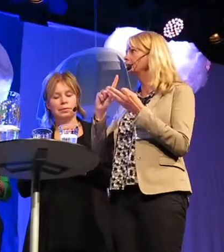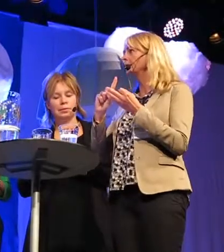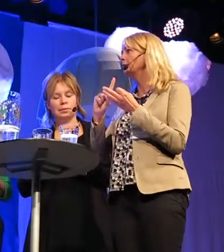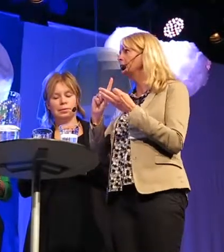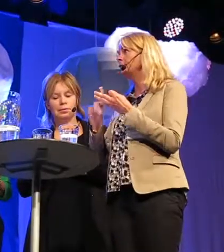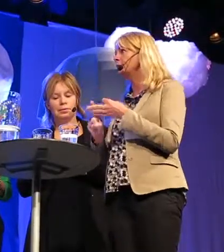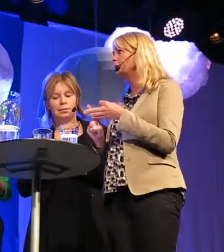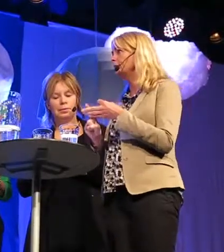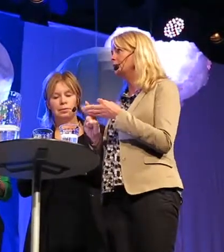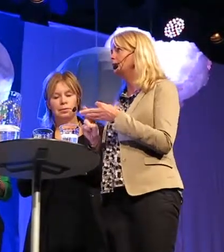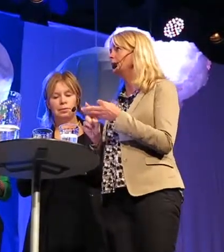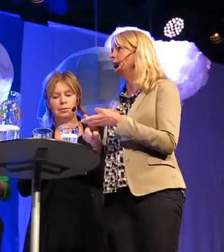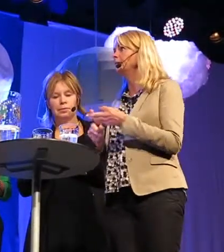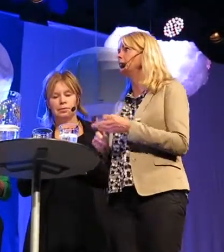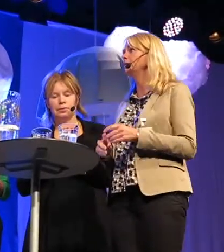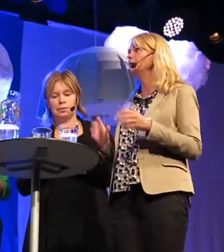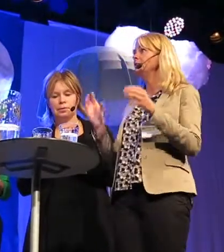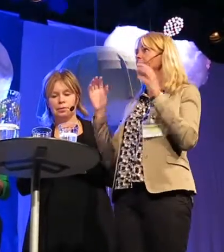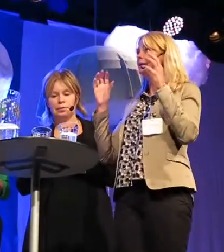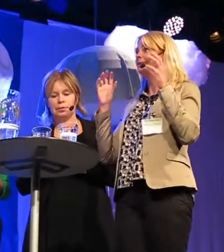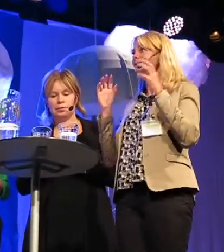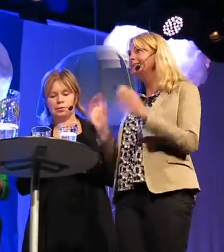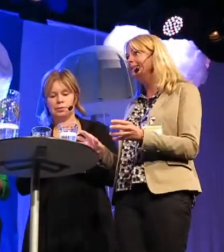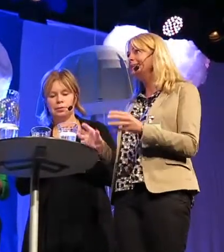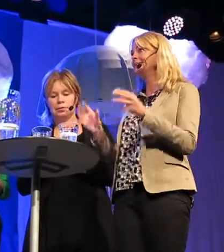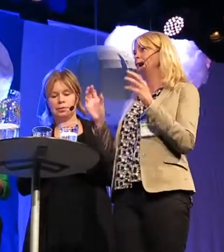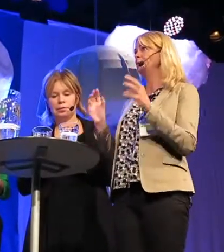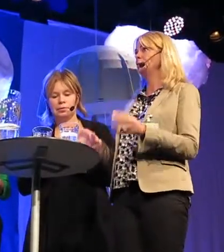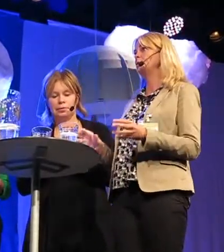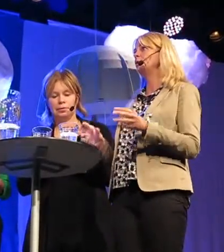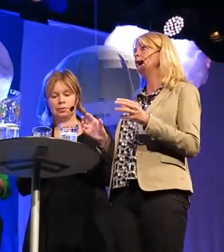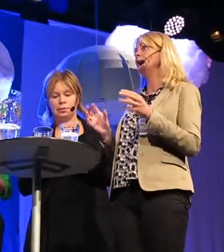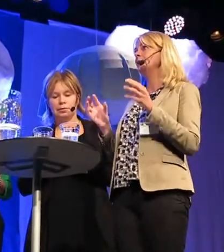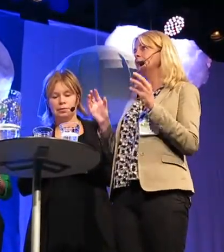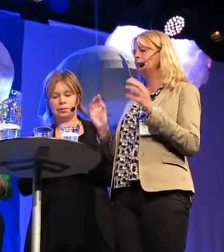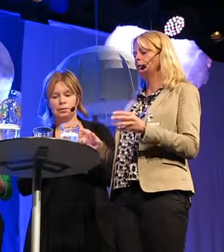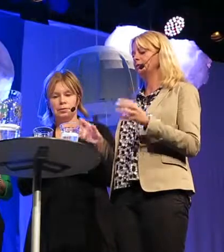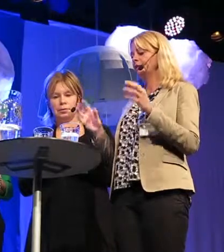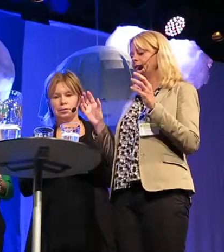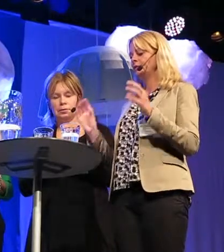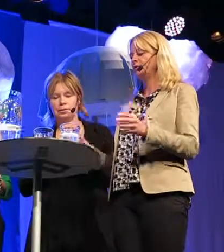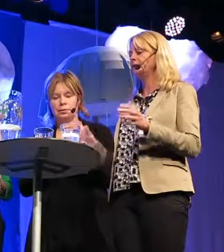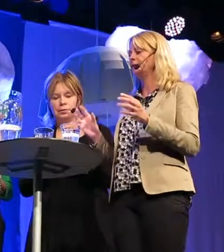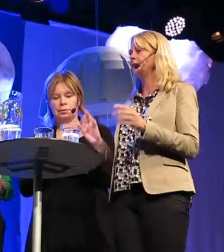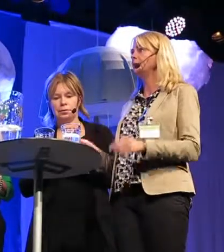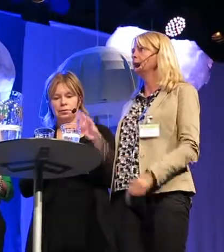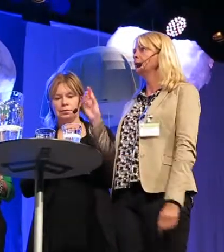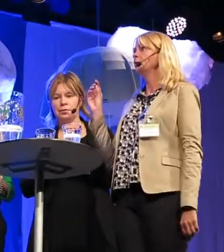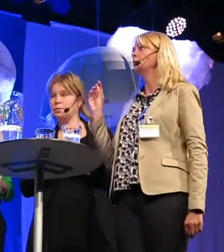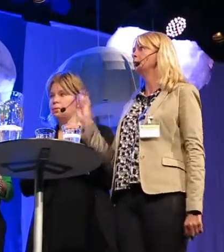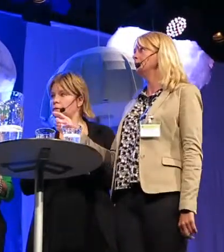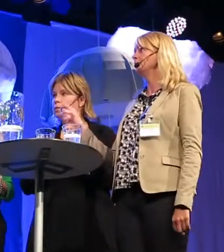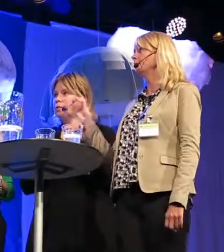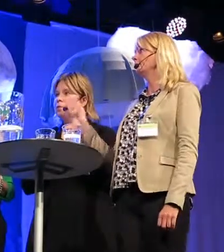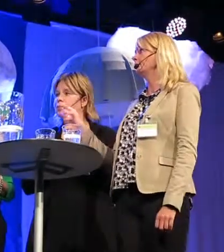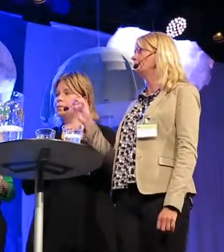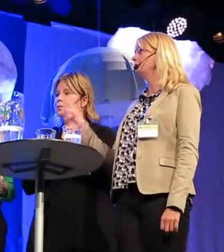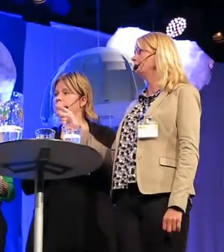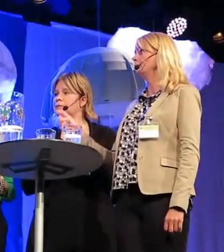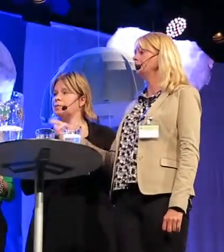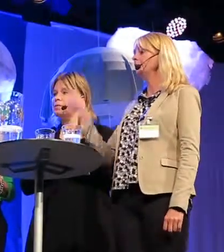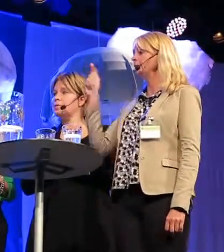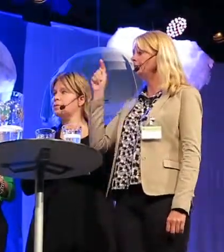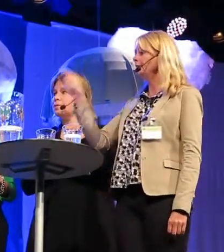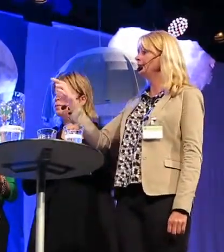eller allting ska vara förnybar bensin eller diesel, utan vi vill ha teknikneutrala långsiktiga spelregler. Och det enda vi